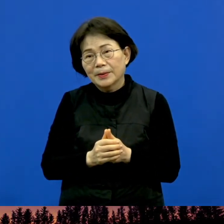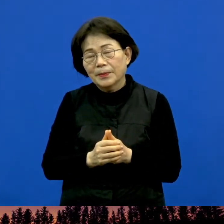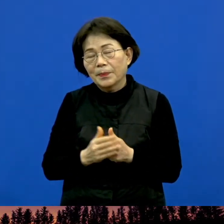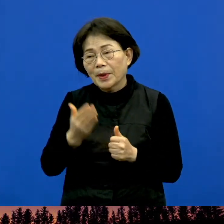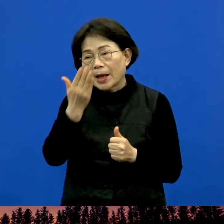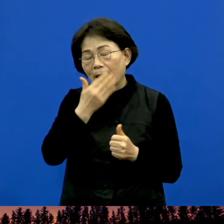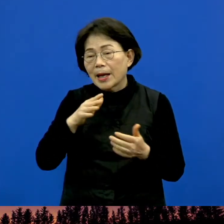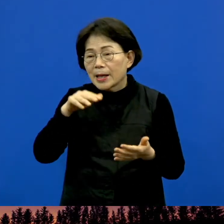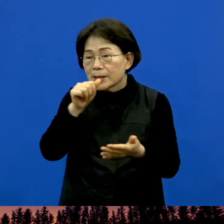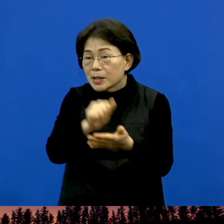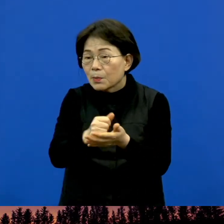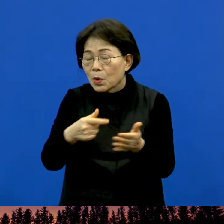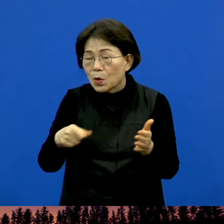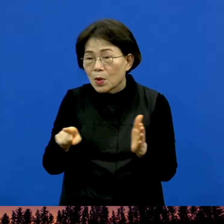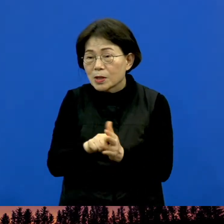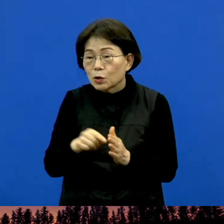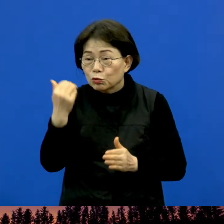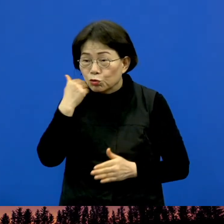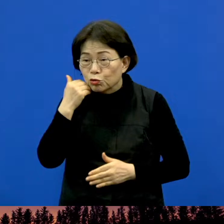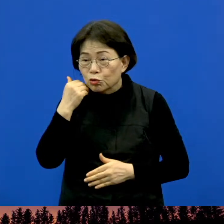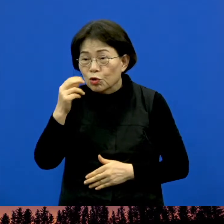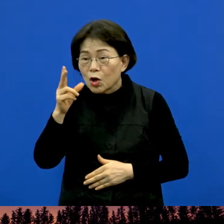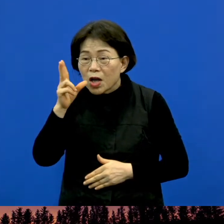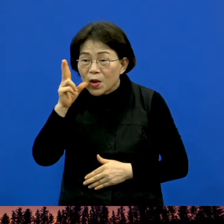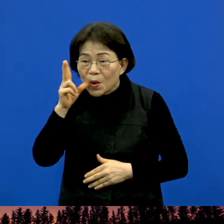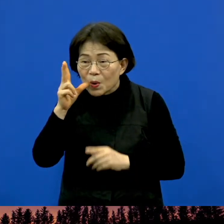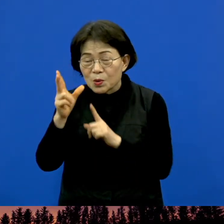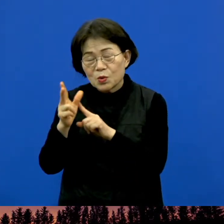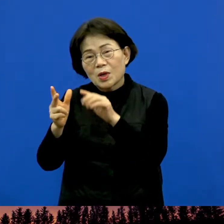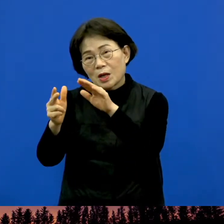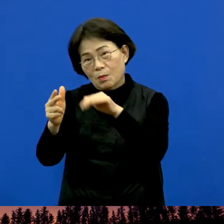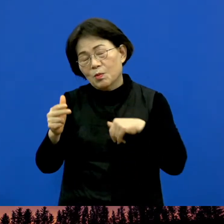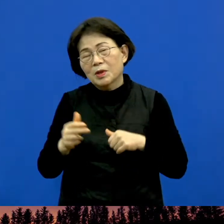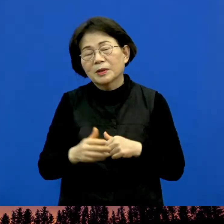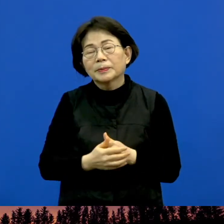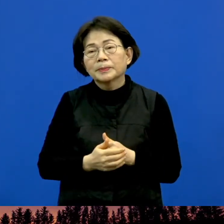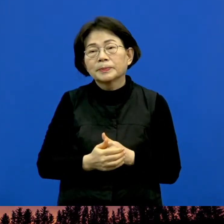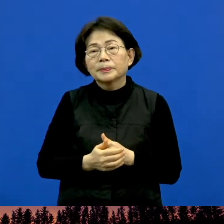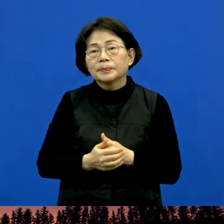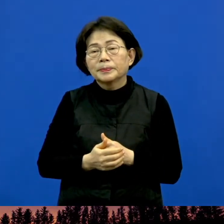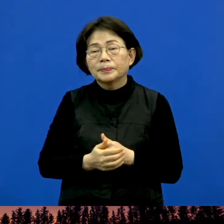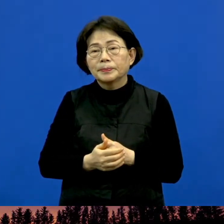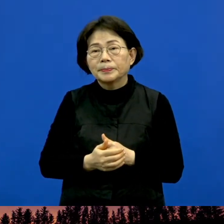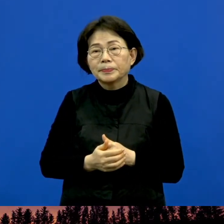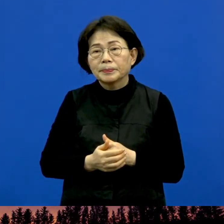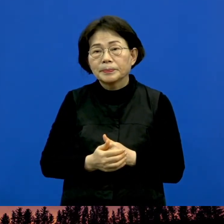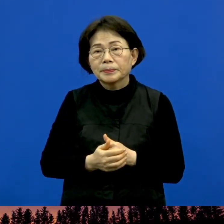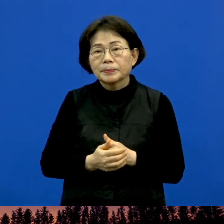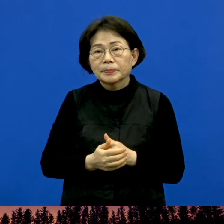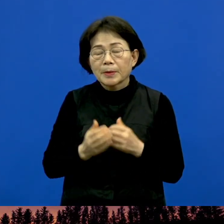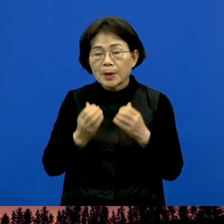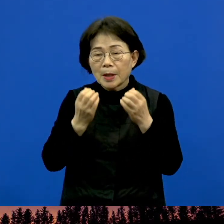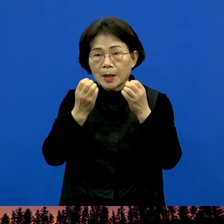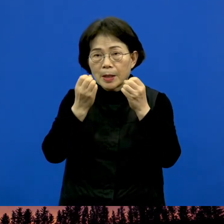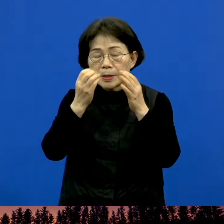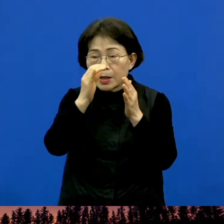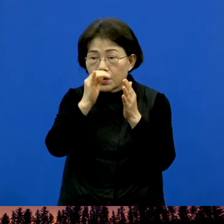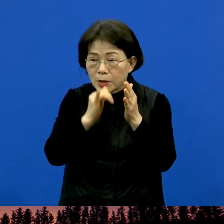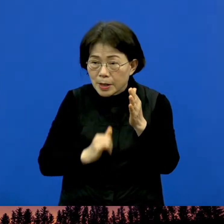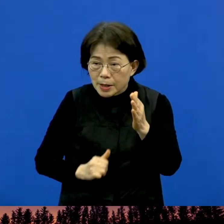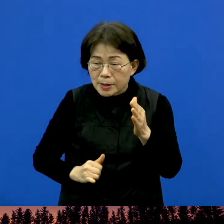가나안 정복을 위해서는 어떻게요? 여호수아를 딱 세우시는 거죠. 또 새로운 역사를 일으킬